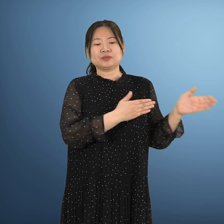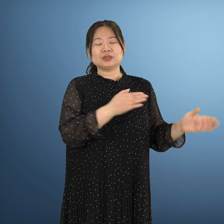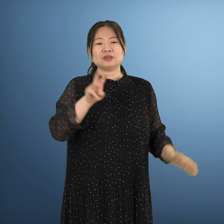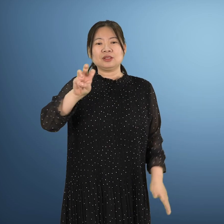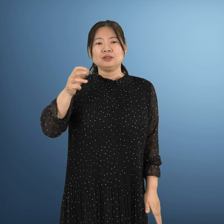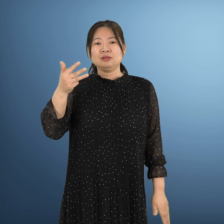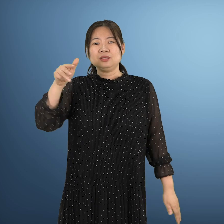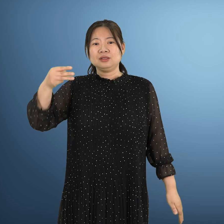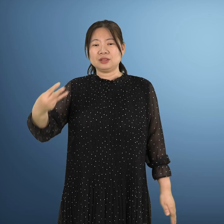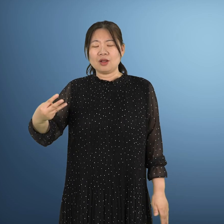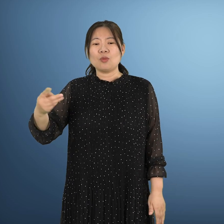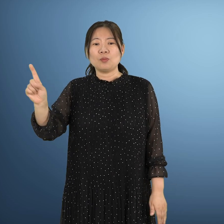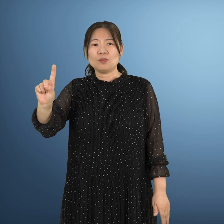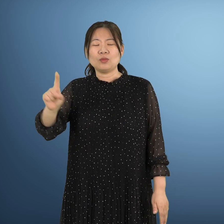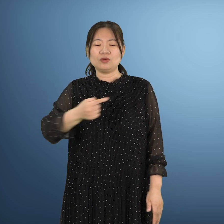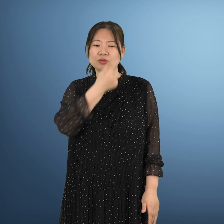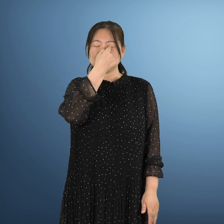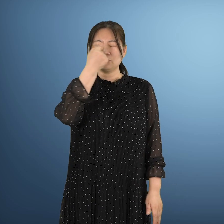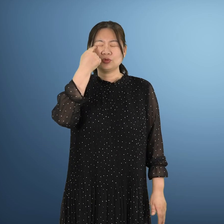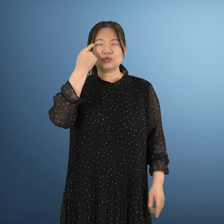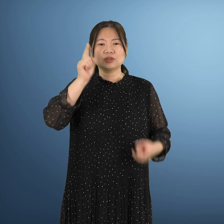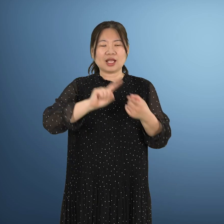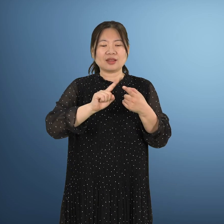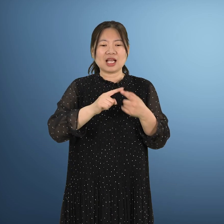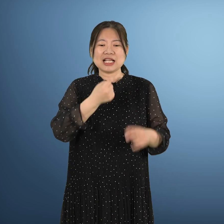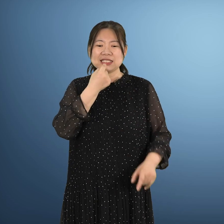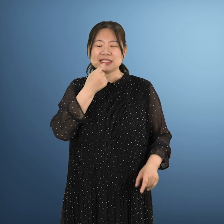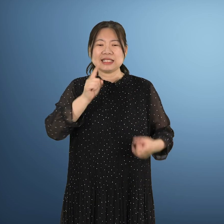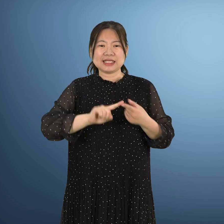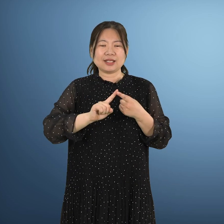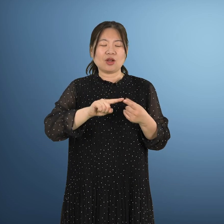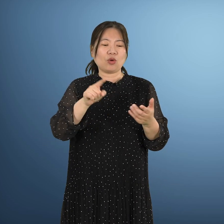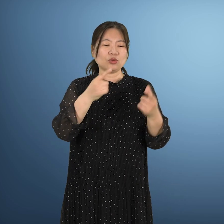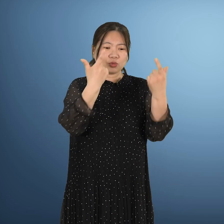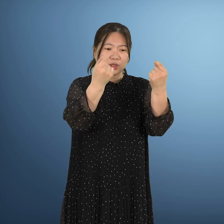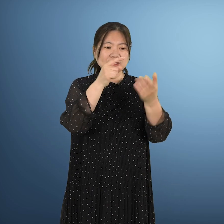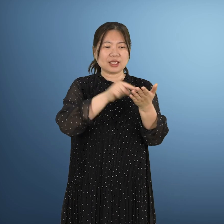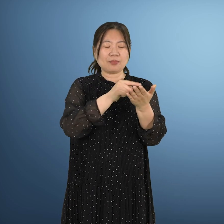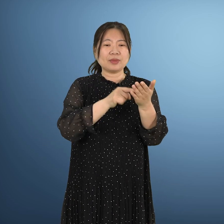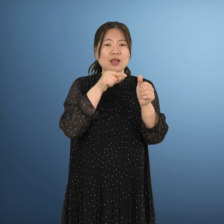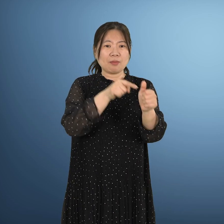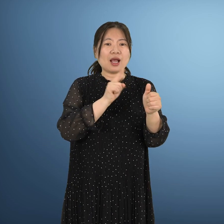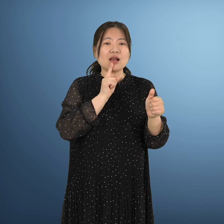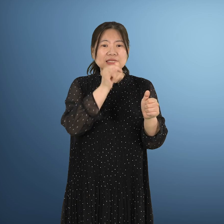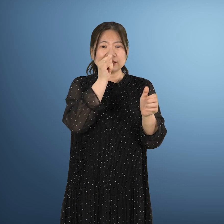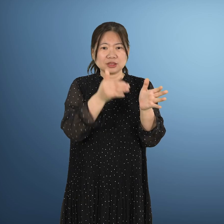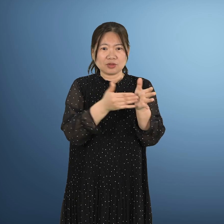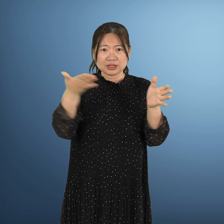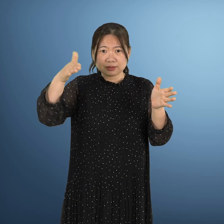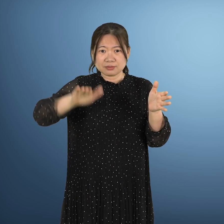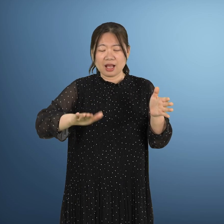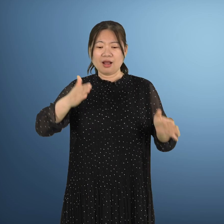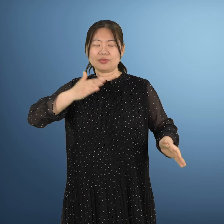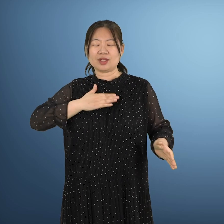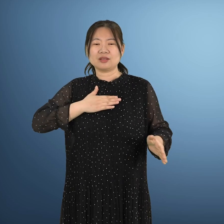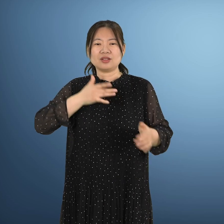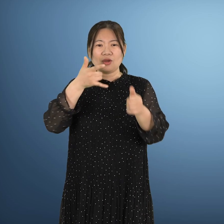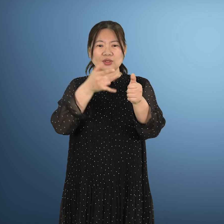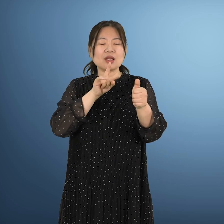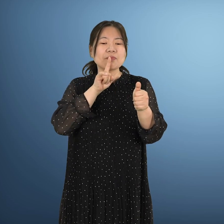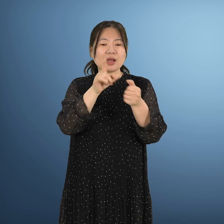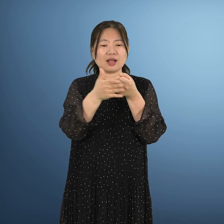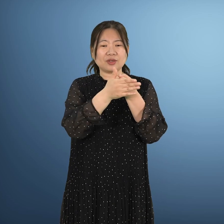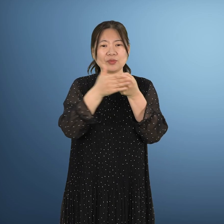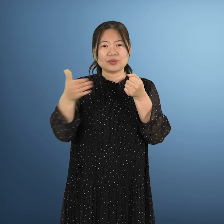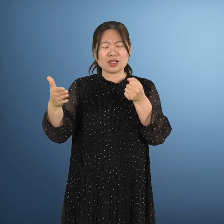38절. 또 눈은 눈으로 이는 이로 갚으라 하였다는 것을 너희가 들었으나 나는 너희에게